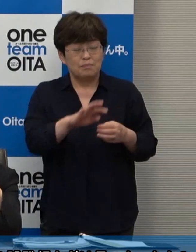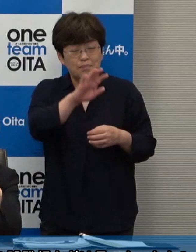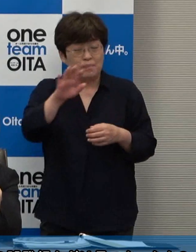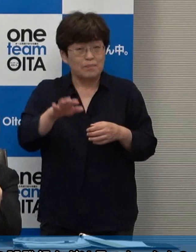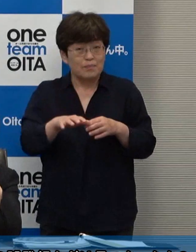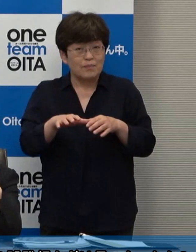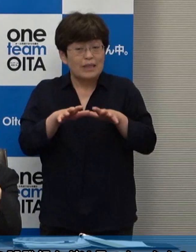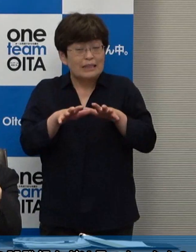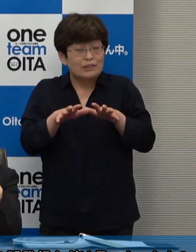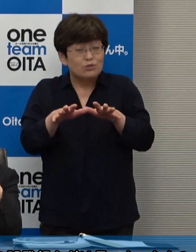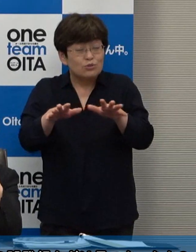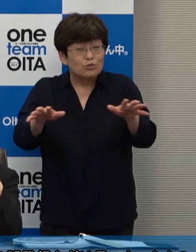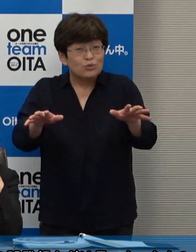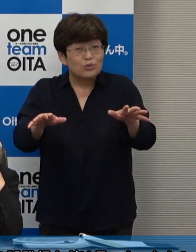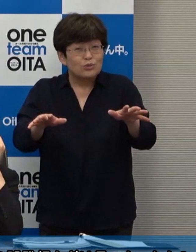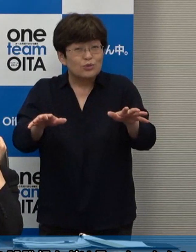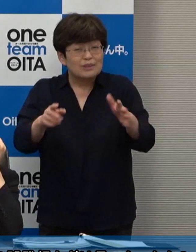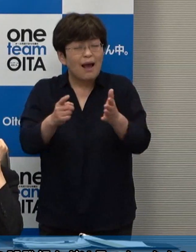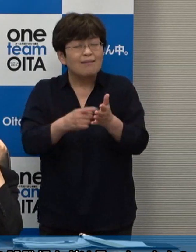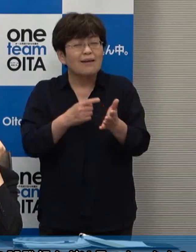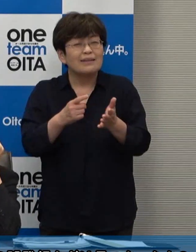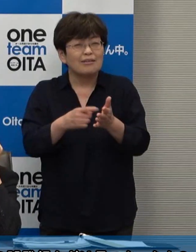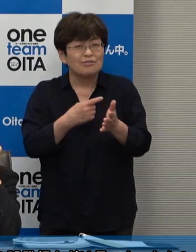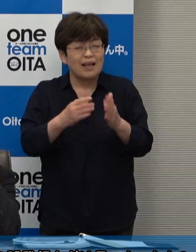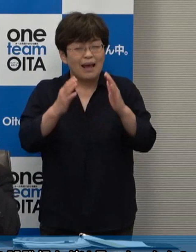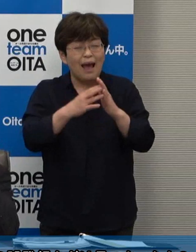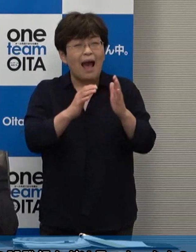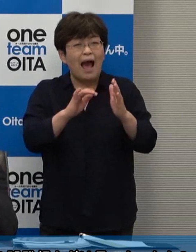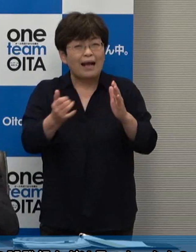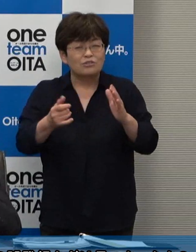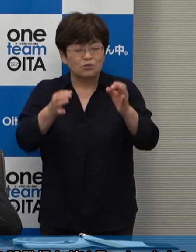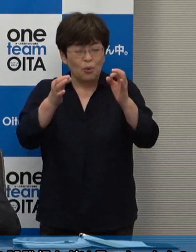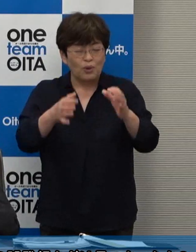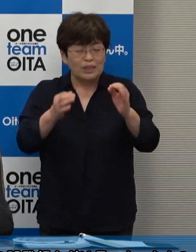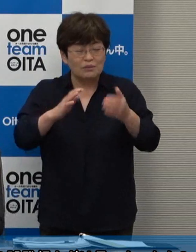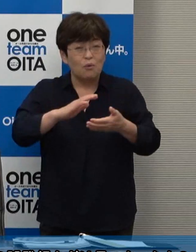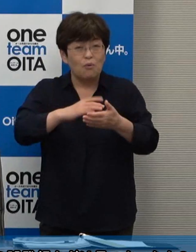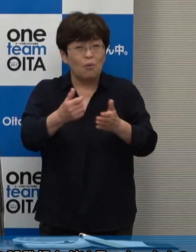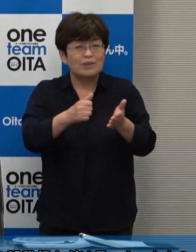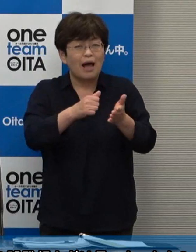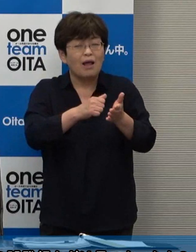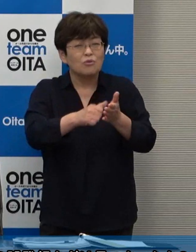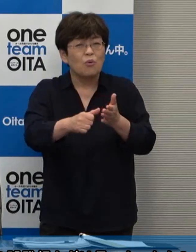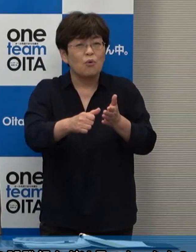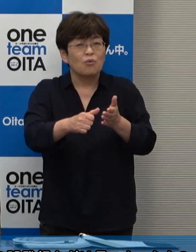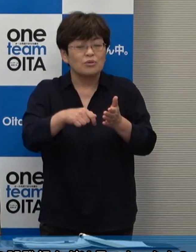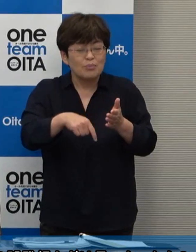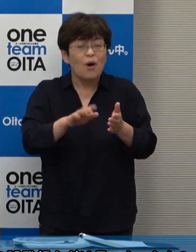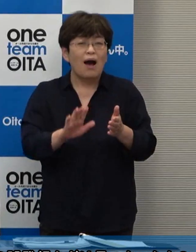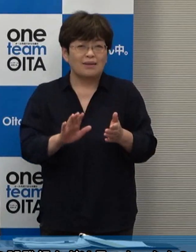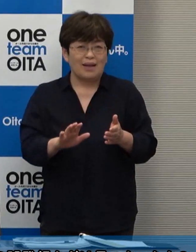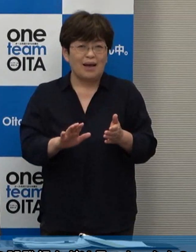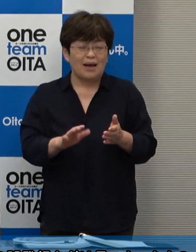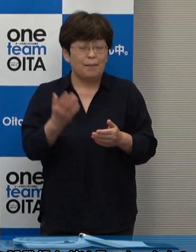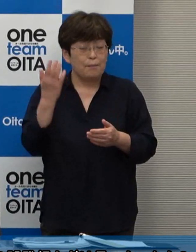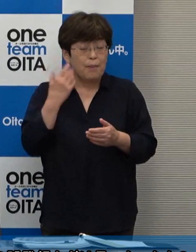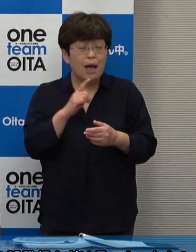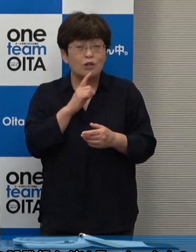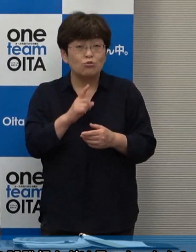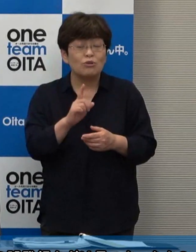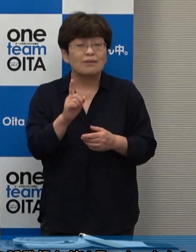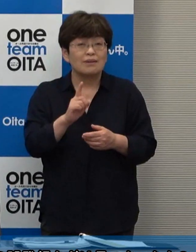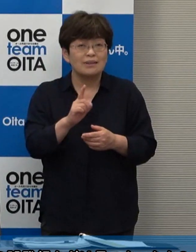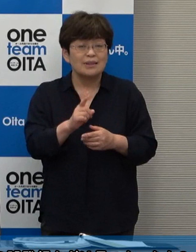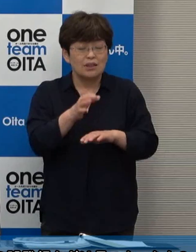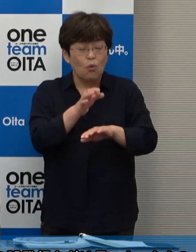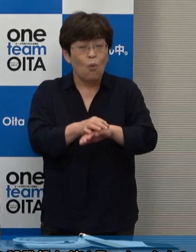家族の口座をやっちゃったっていうのは13万件ですか。こういう大別できると思うんです。でこの前申し上げたのは大分